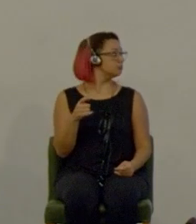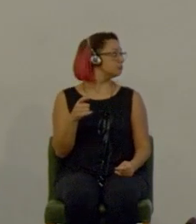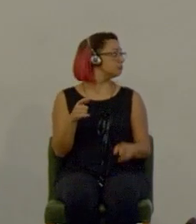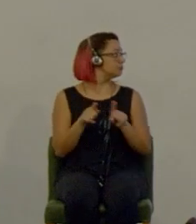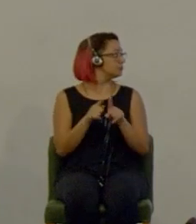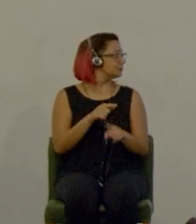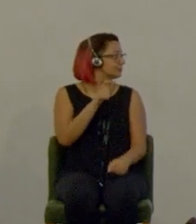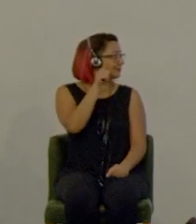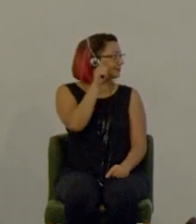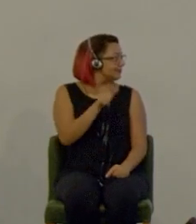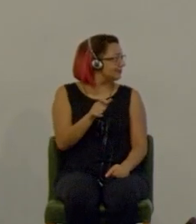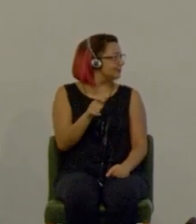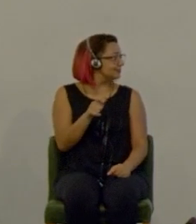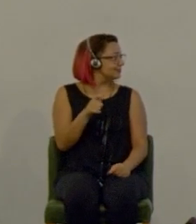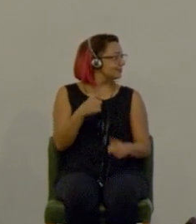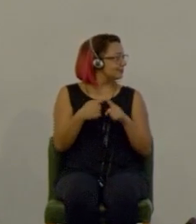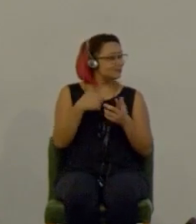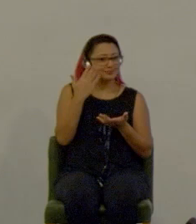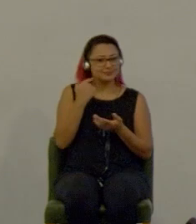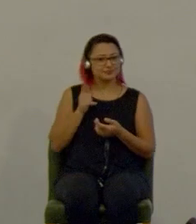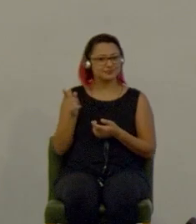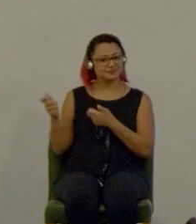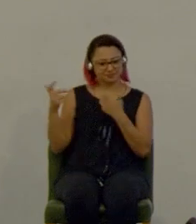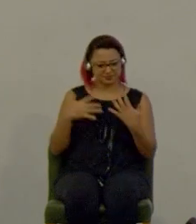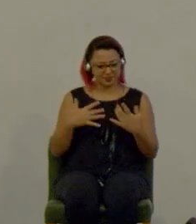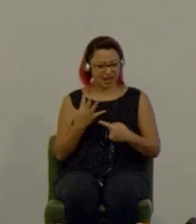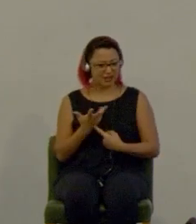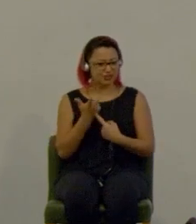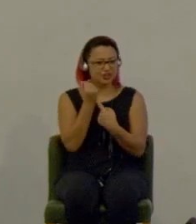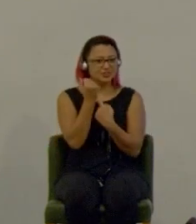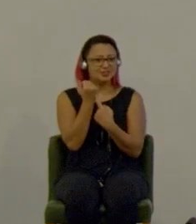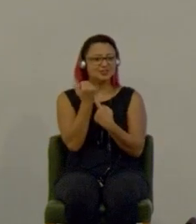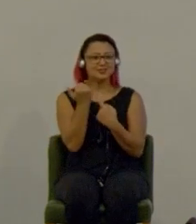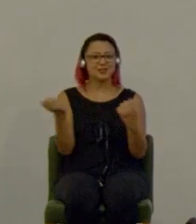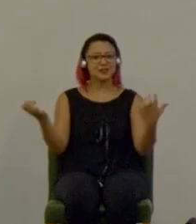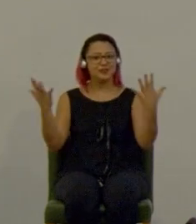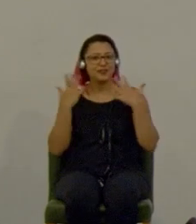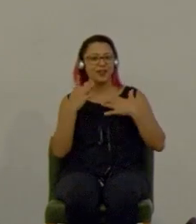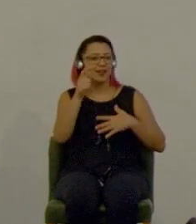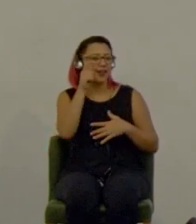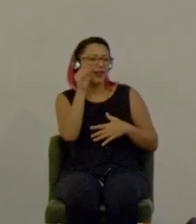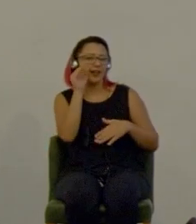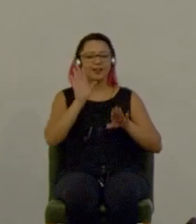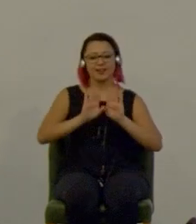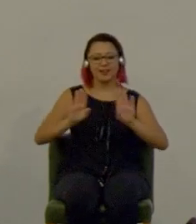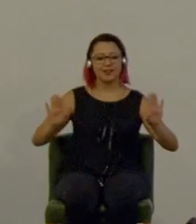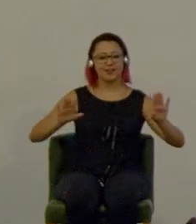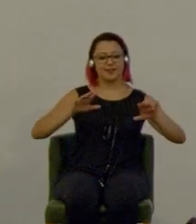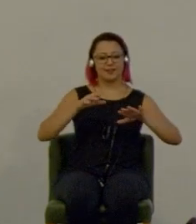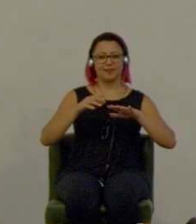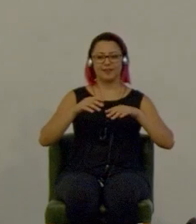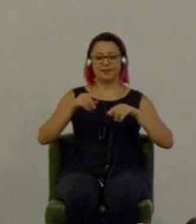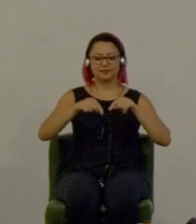collections d'archéologie. D'ailleurs, Duncan fait la même chose en ce moment. Il va voir des archives d'archéologie. Il y a un